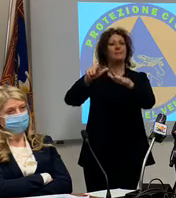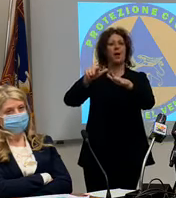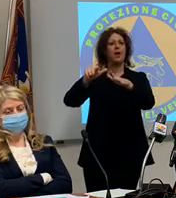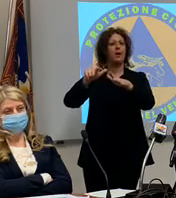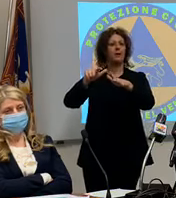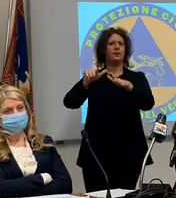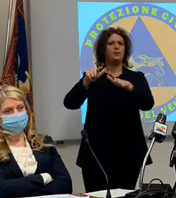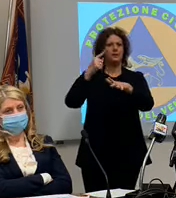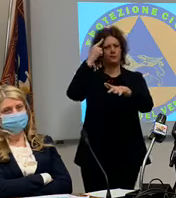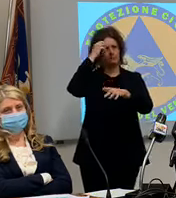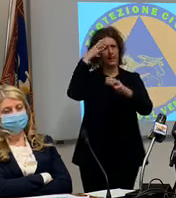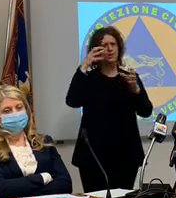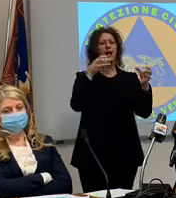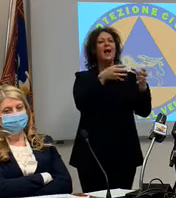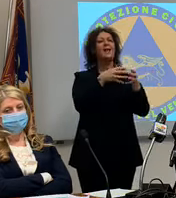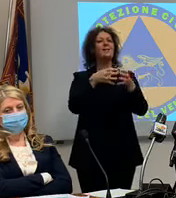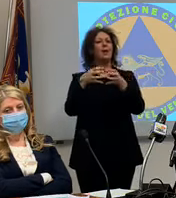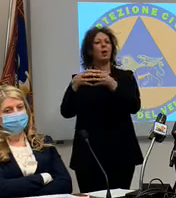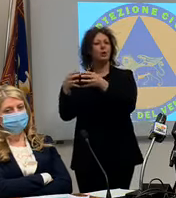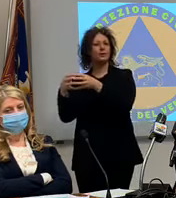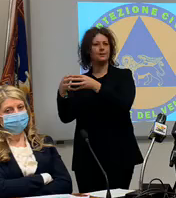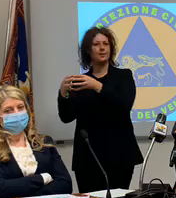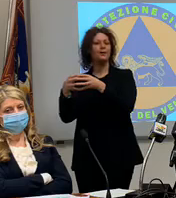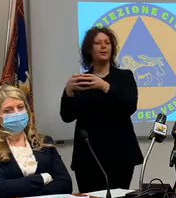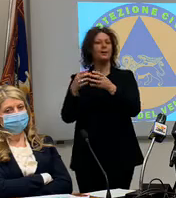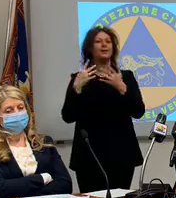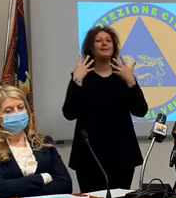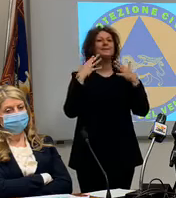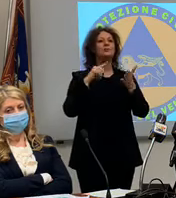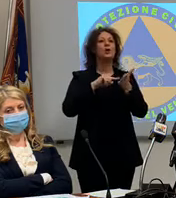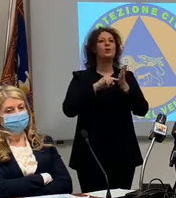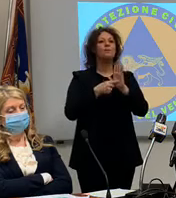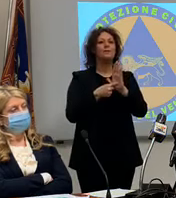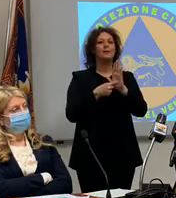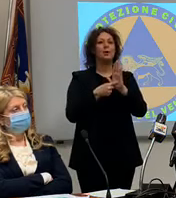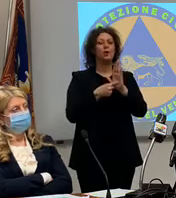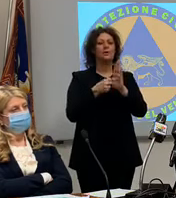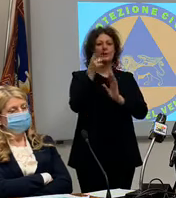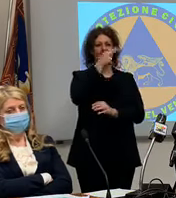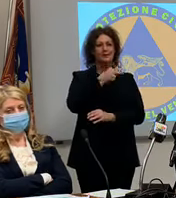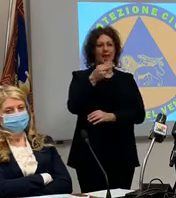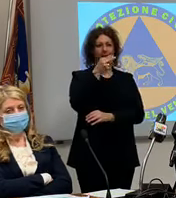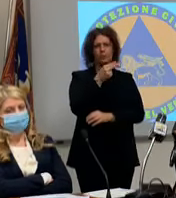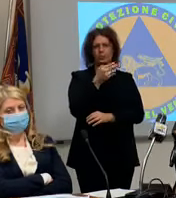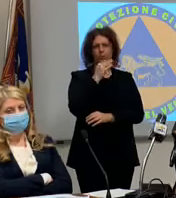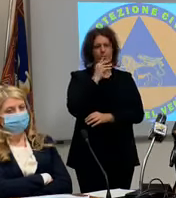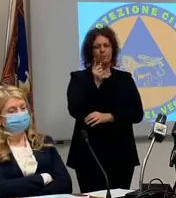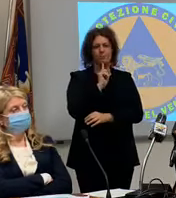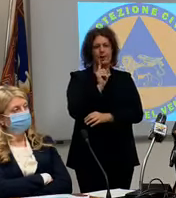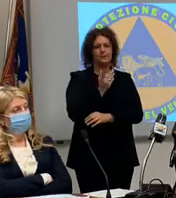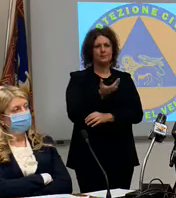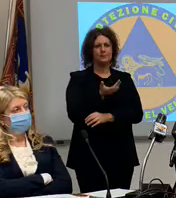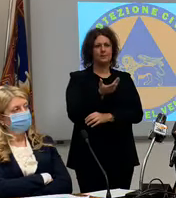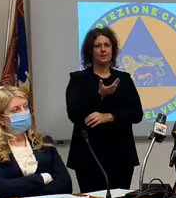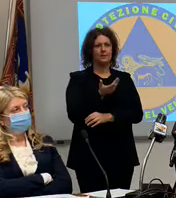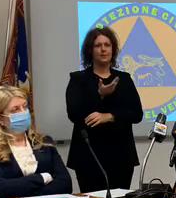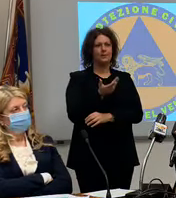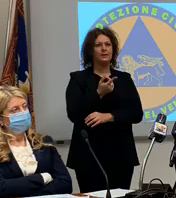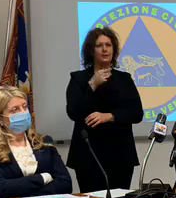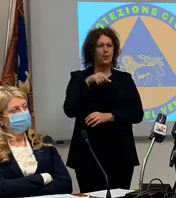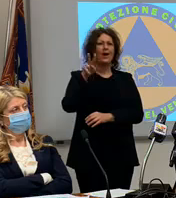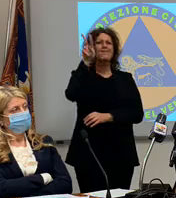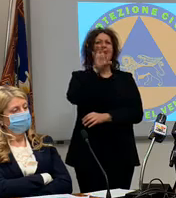19 milioni di euro vuol dire cioè cosa facciamo 5 milioni di euro a settimana roba del genere Cioè Avete presente fatturato